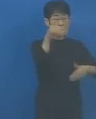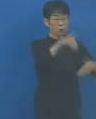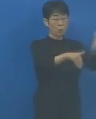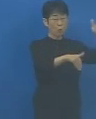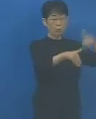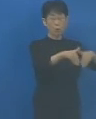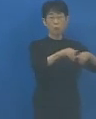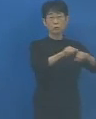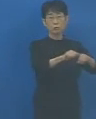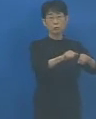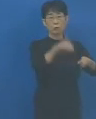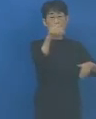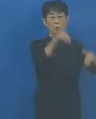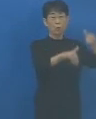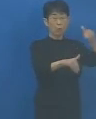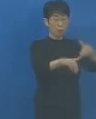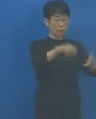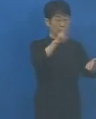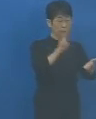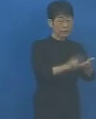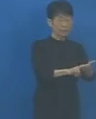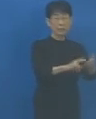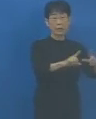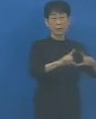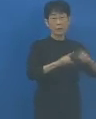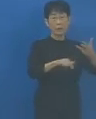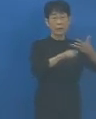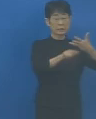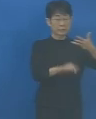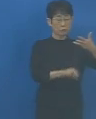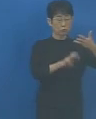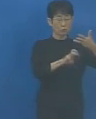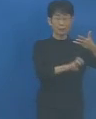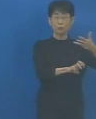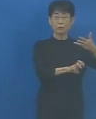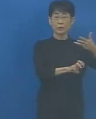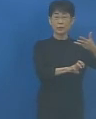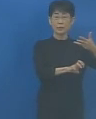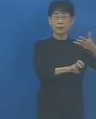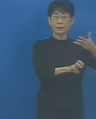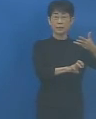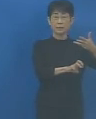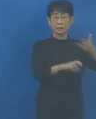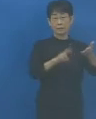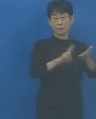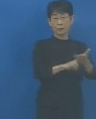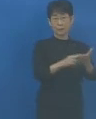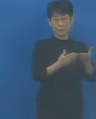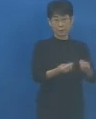決める投票日、決定日というものが8月30日と設定をされたところであります